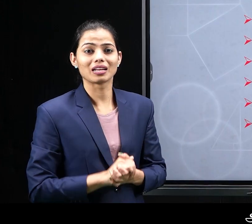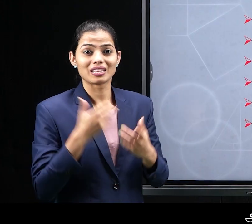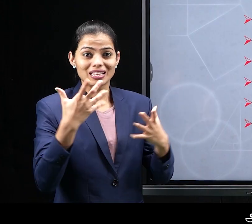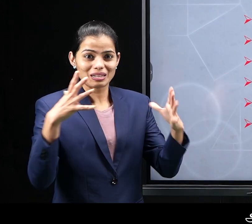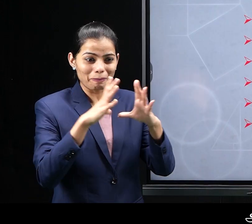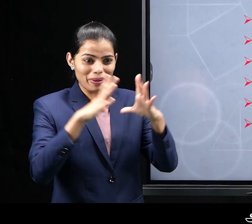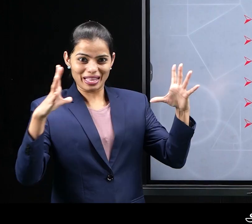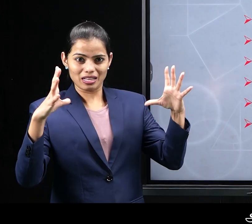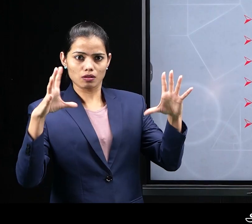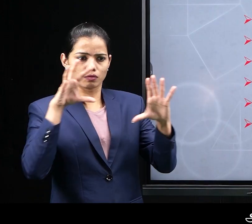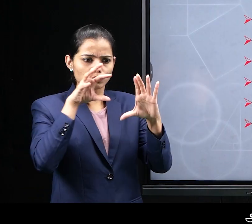அடுக்கு கணம்,